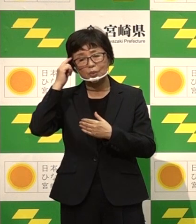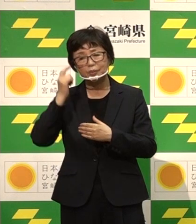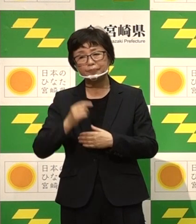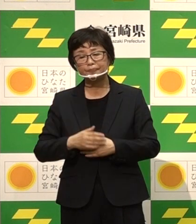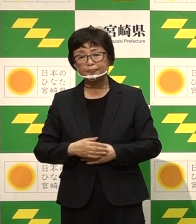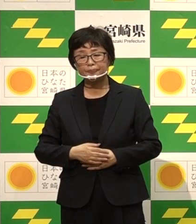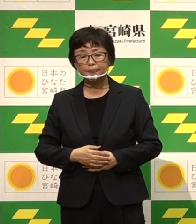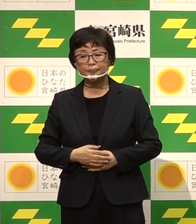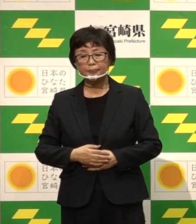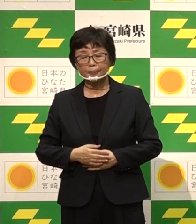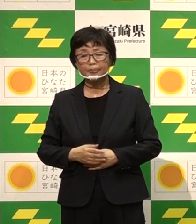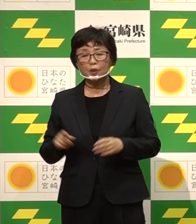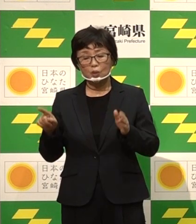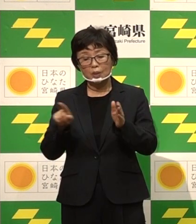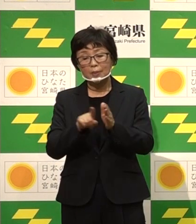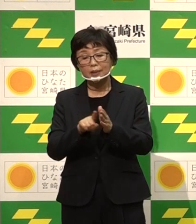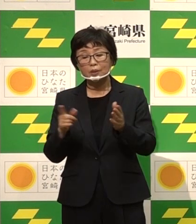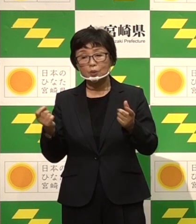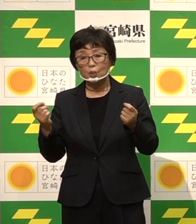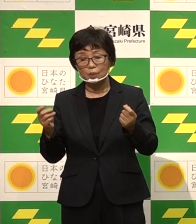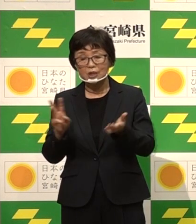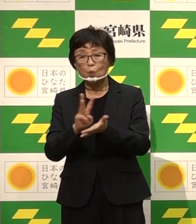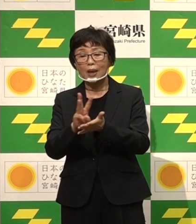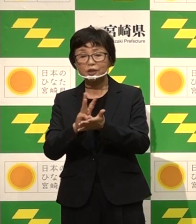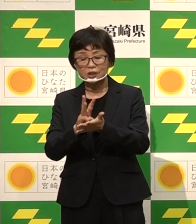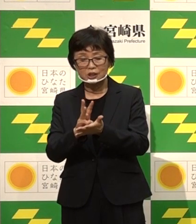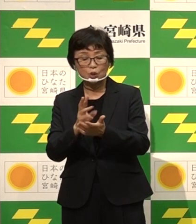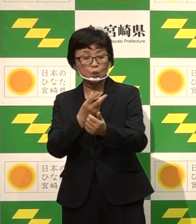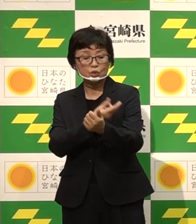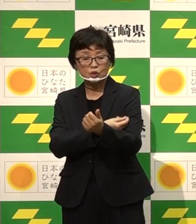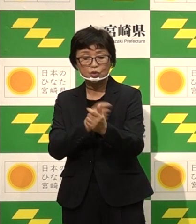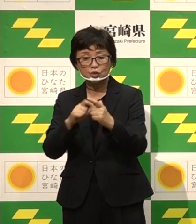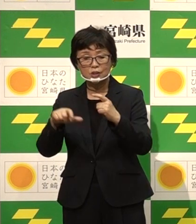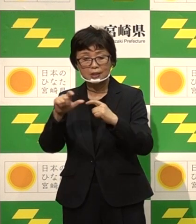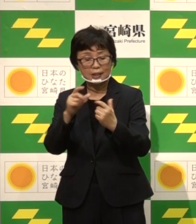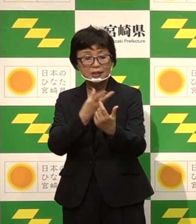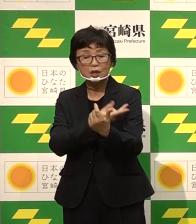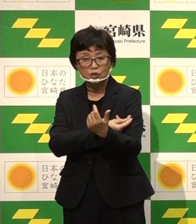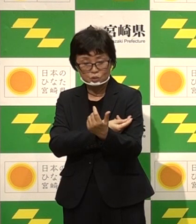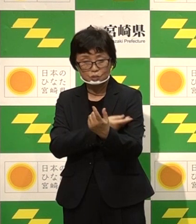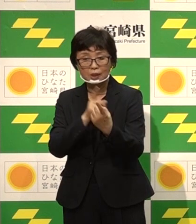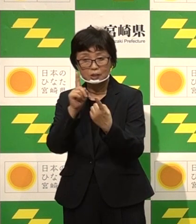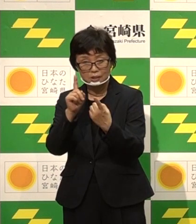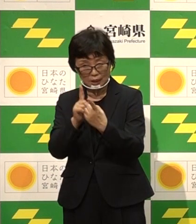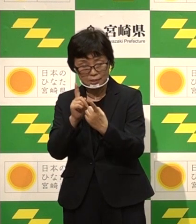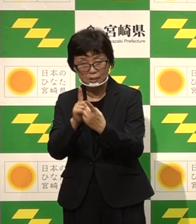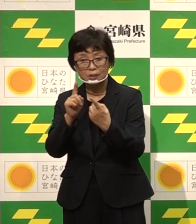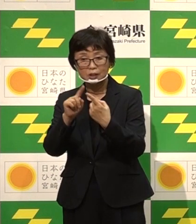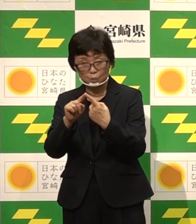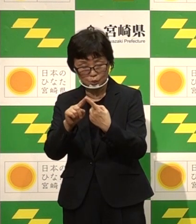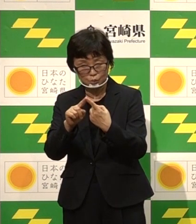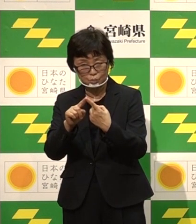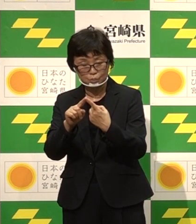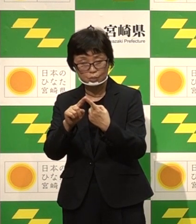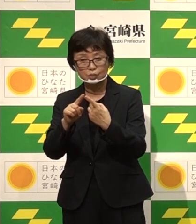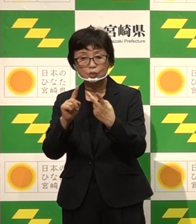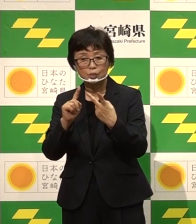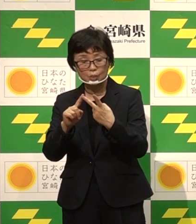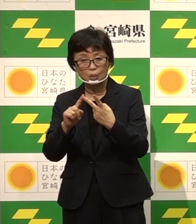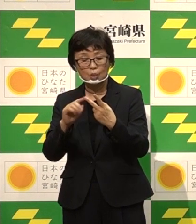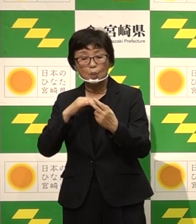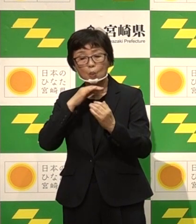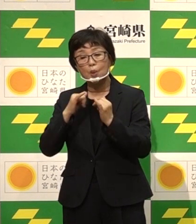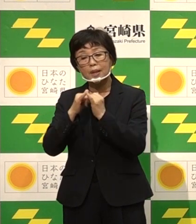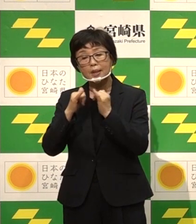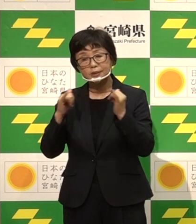りますようなワクチンの追加接種をしっかりと進めていくというのが、まず一つの対策としてありますし、先ほど、まあ、高